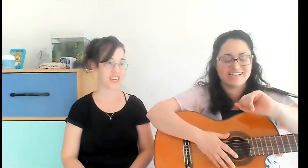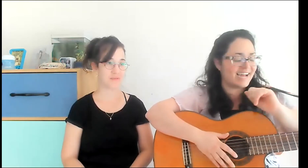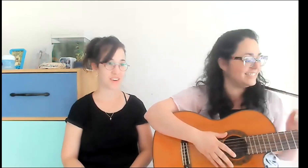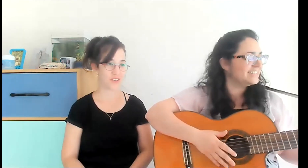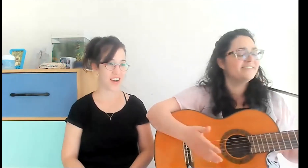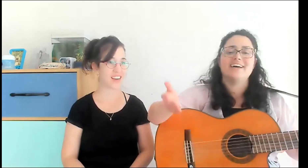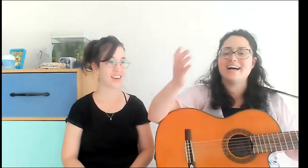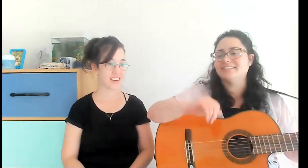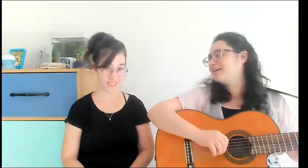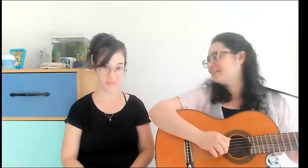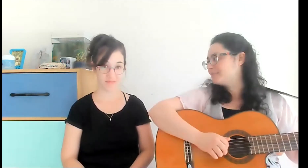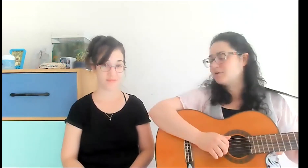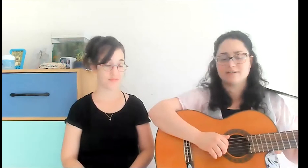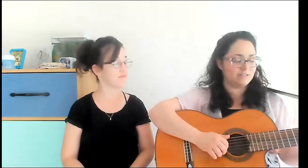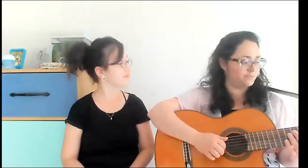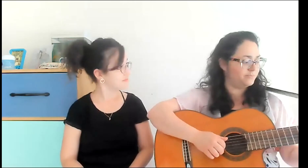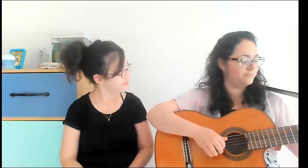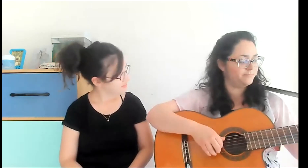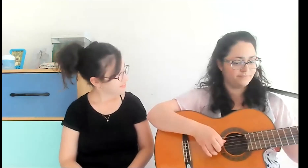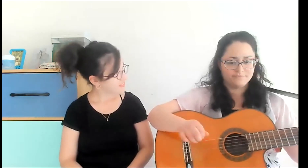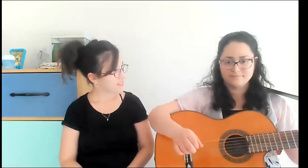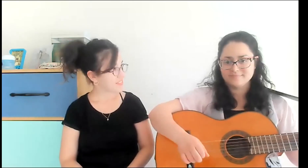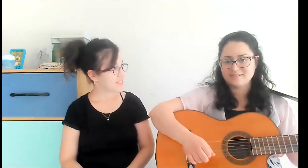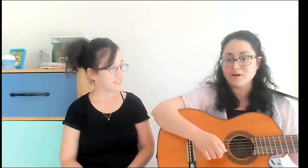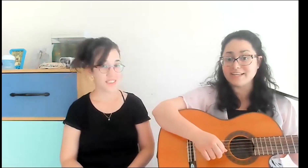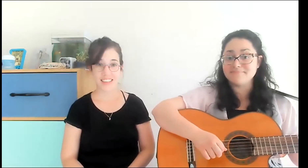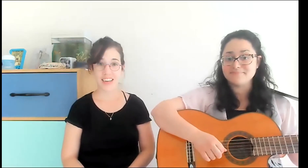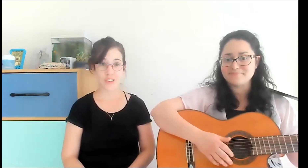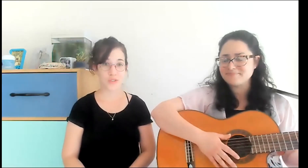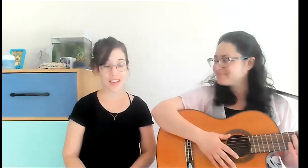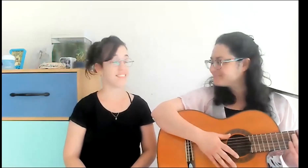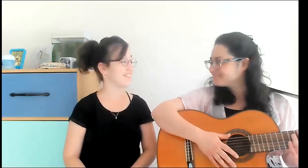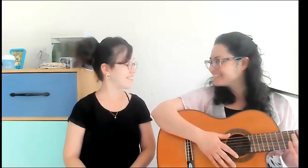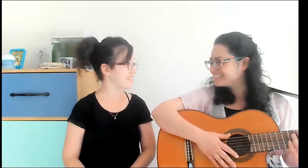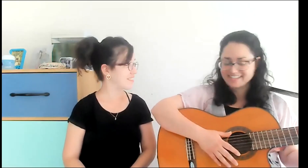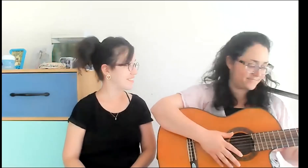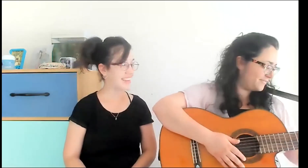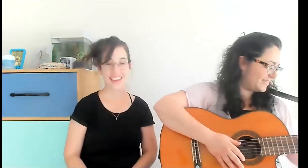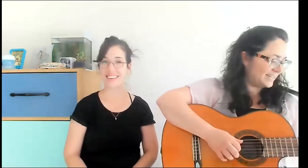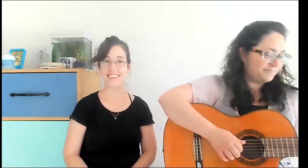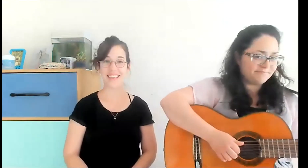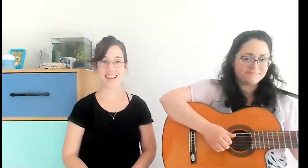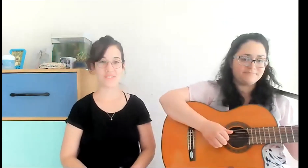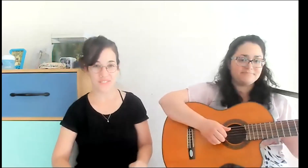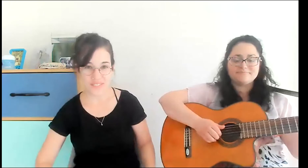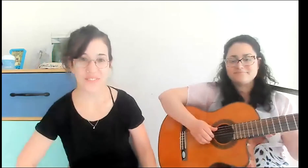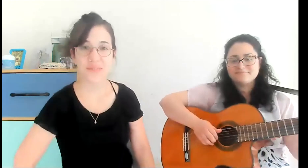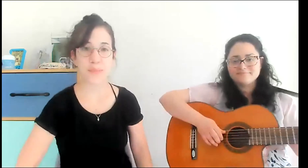אילן, ואז את הפזמון לסיום. מוכנים? ואז אנחנו, כן. זה כיף. כן. יאללה.